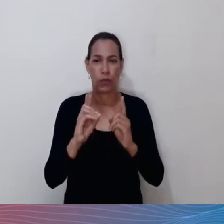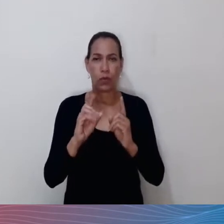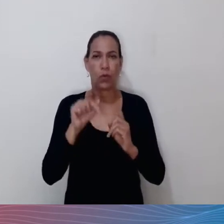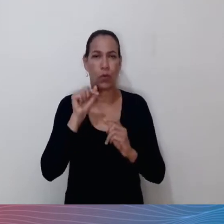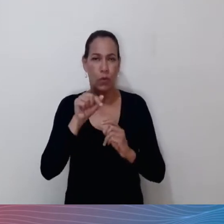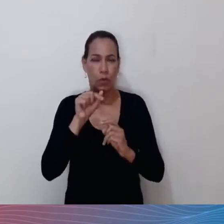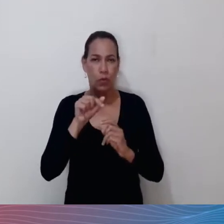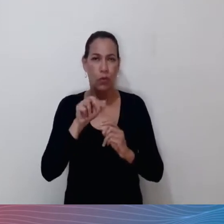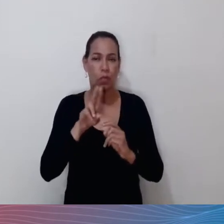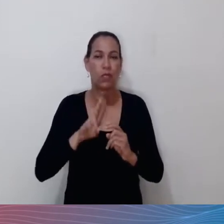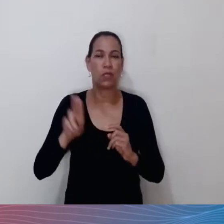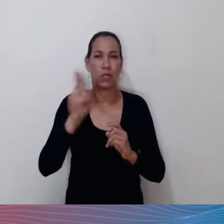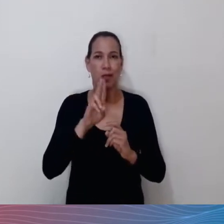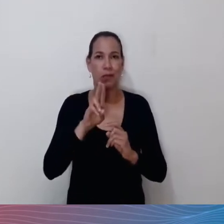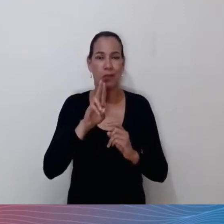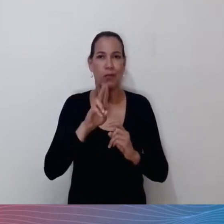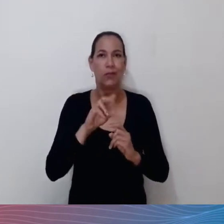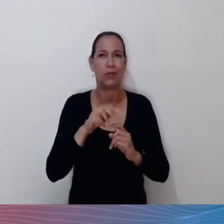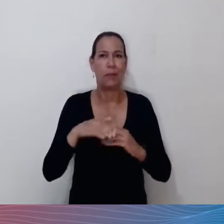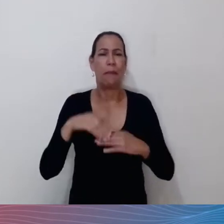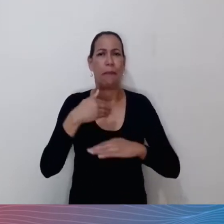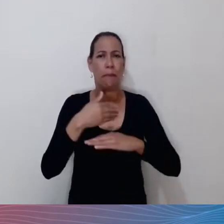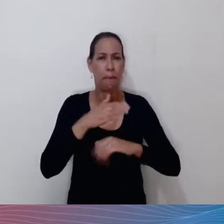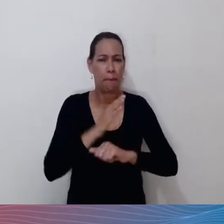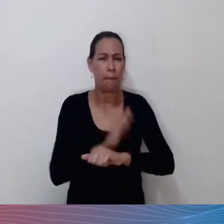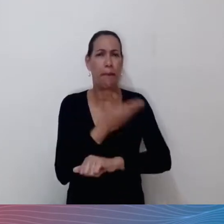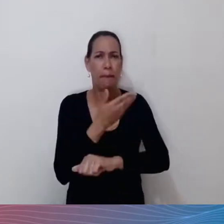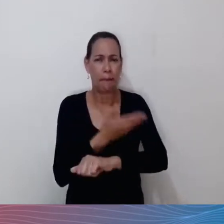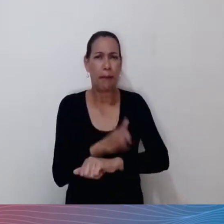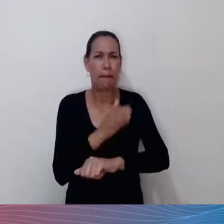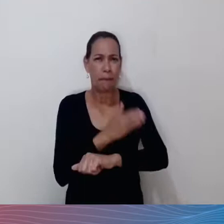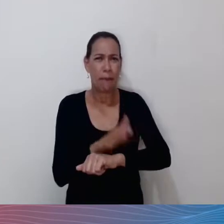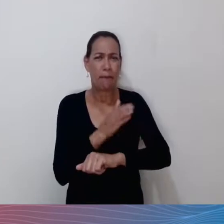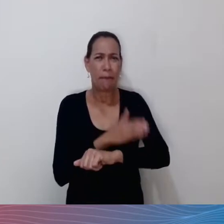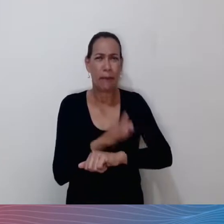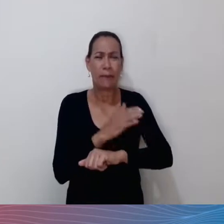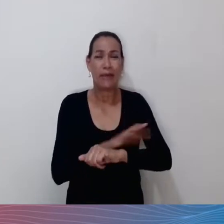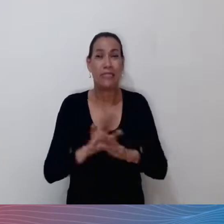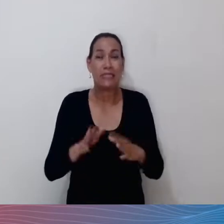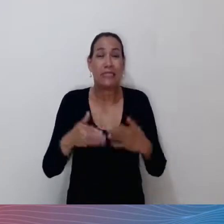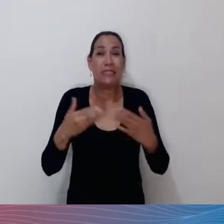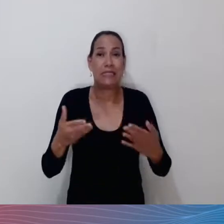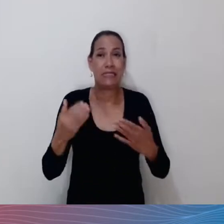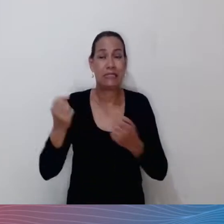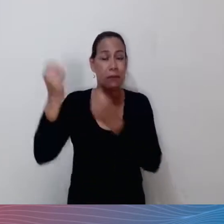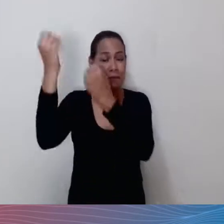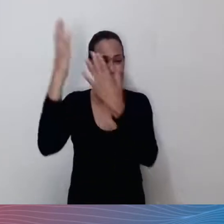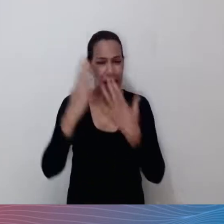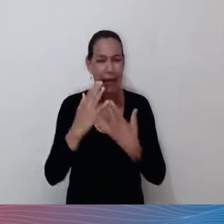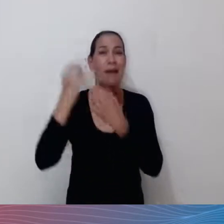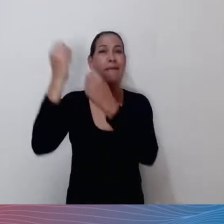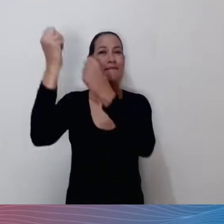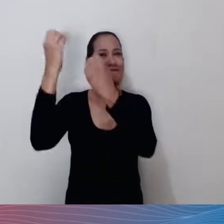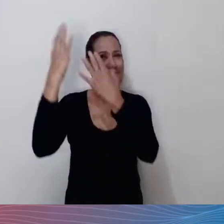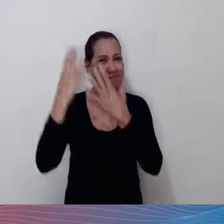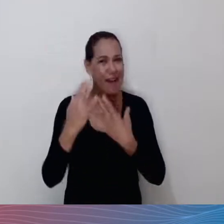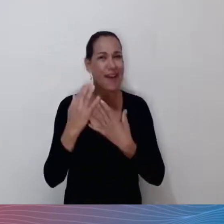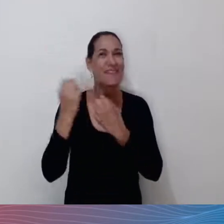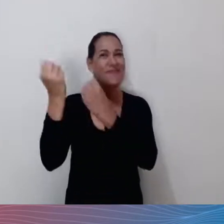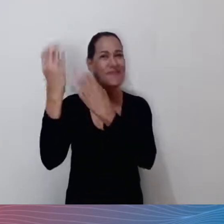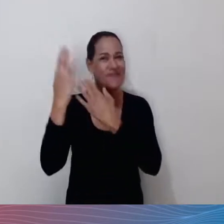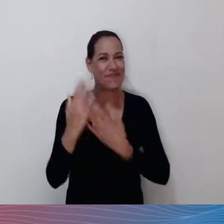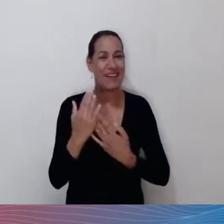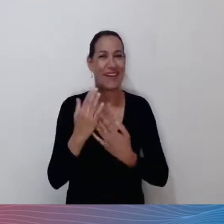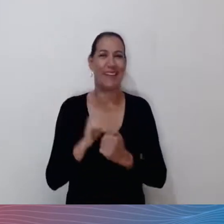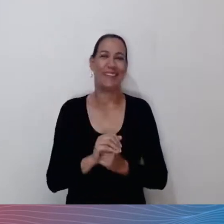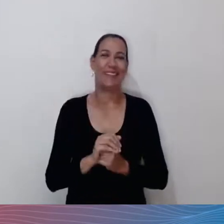O dom vem pela graça. Mas quanto mais você exercita o dom que a graça te deu, mais a graça